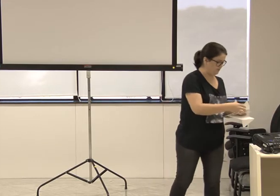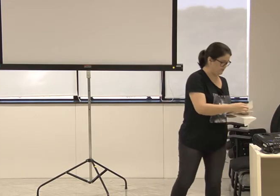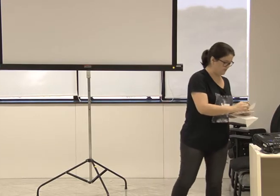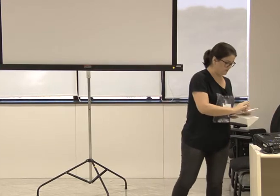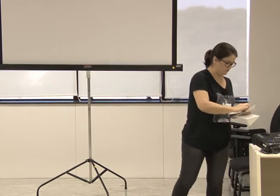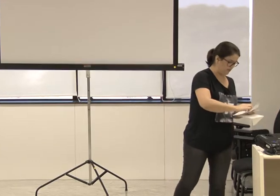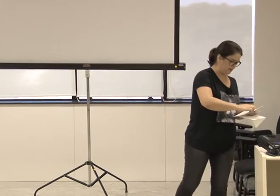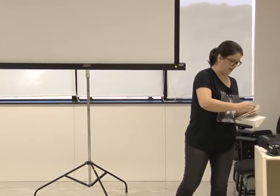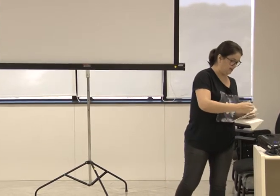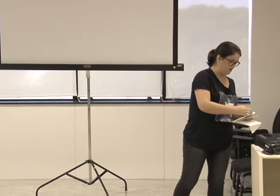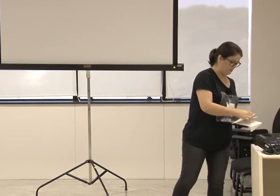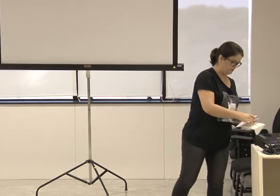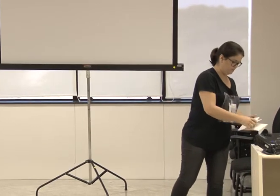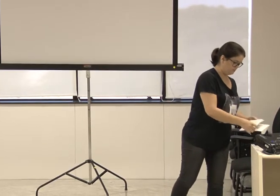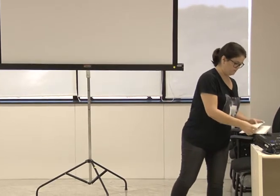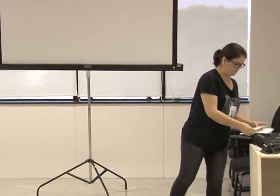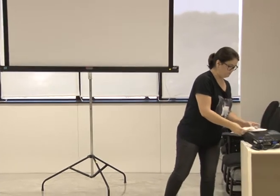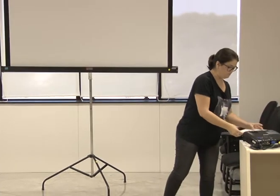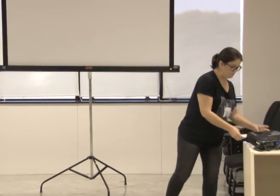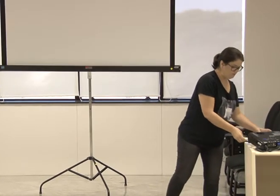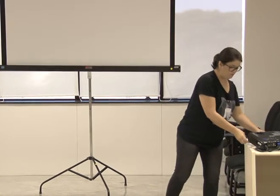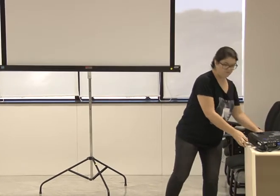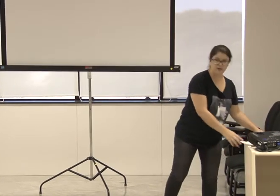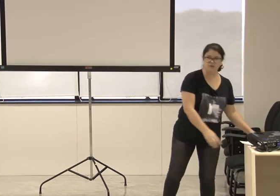Vocês vão tentar ver o que é.